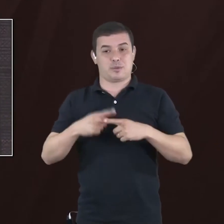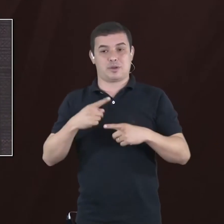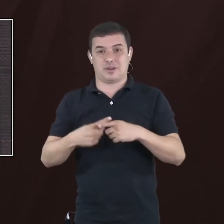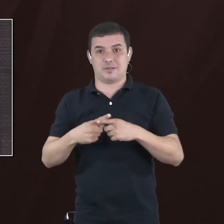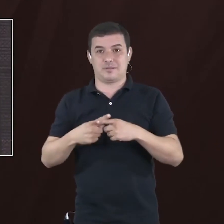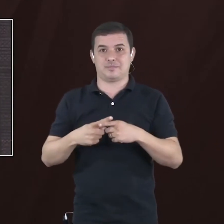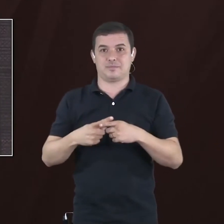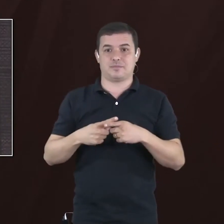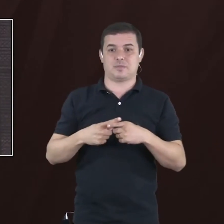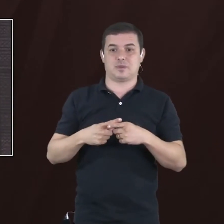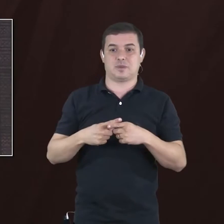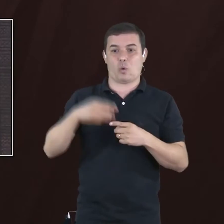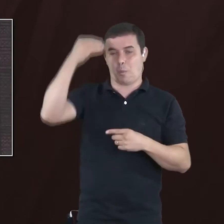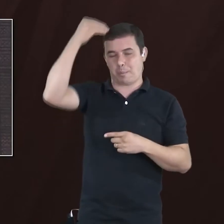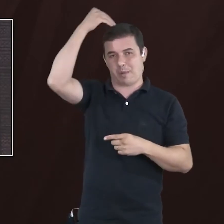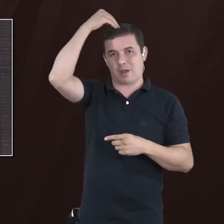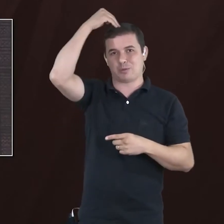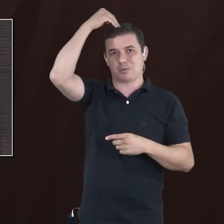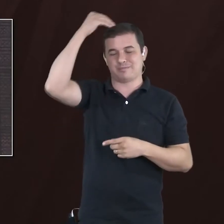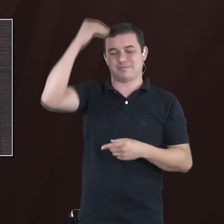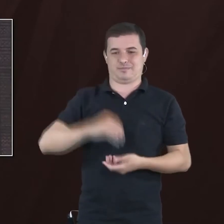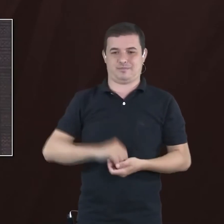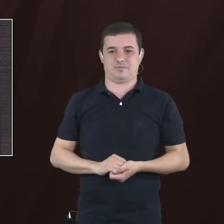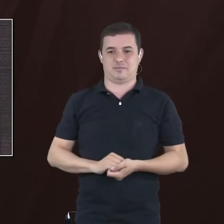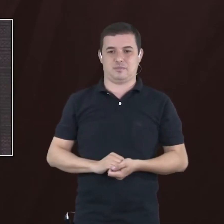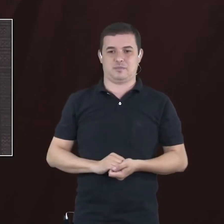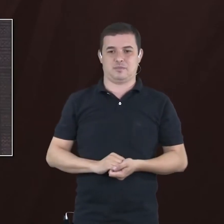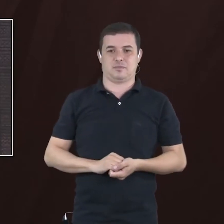capítulo 4, versículo 9.